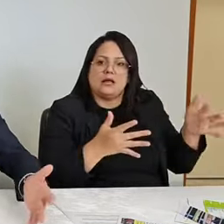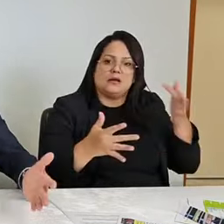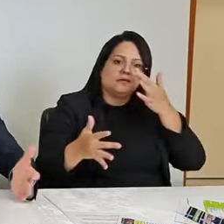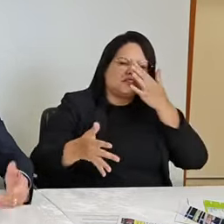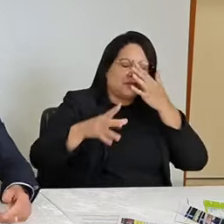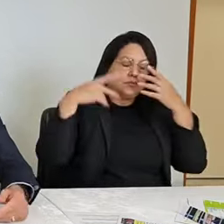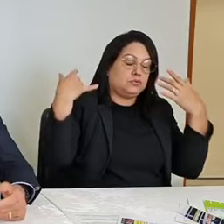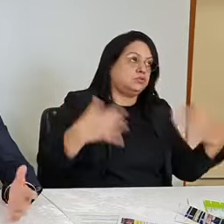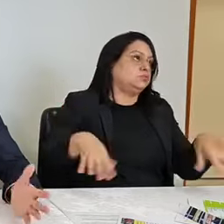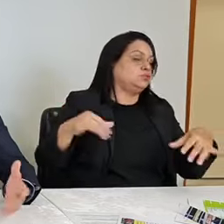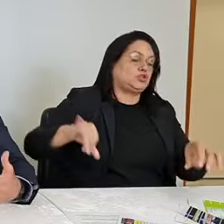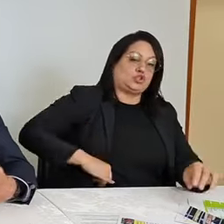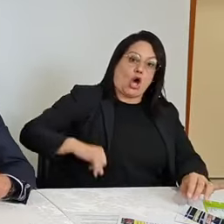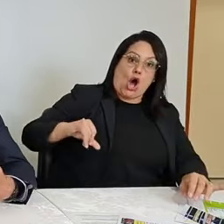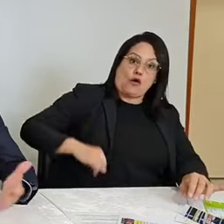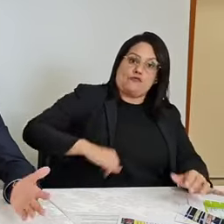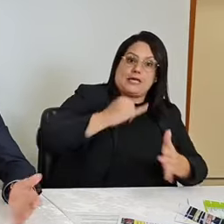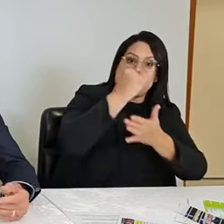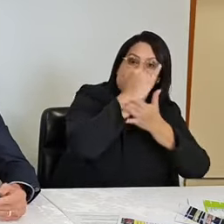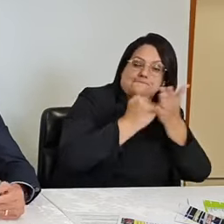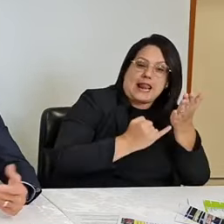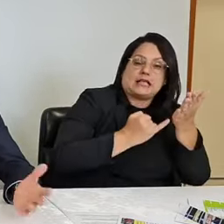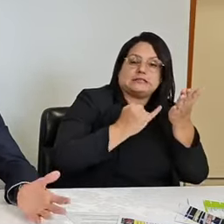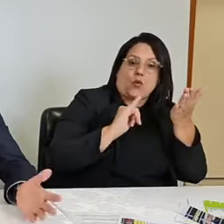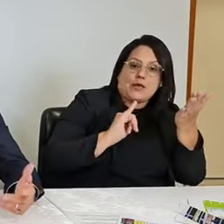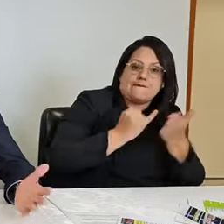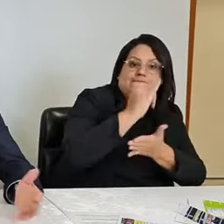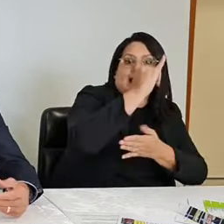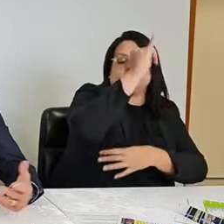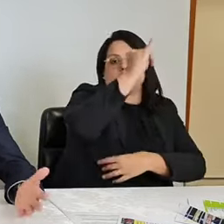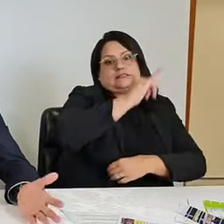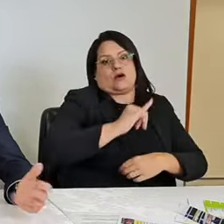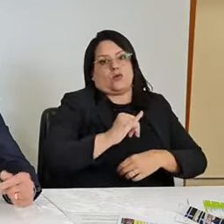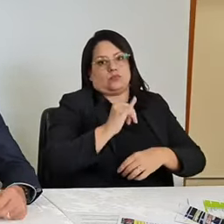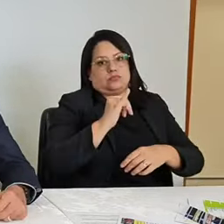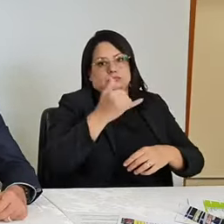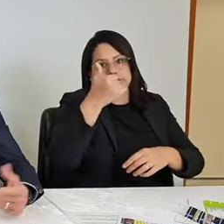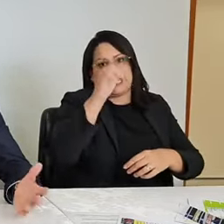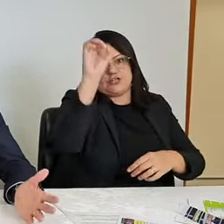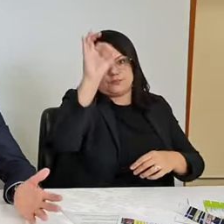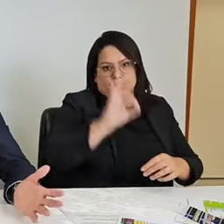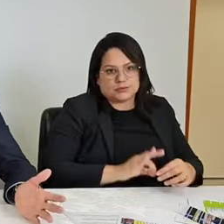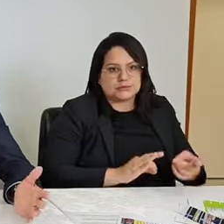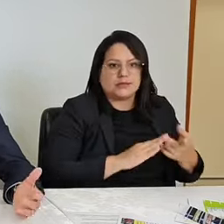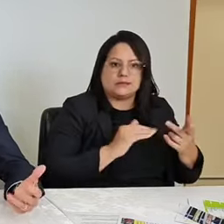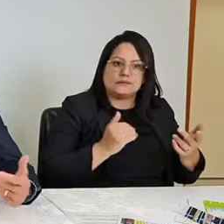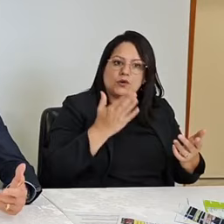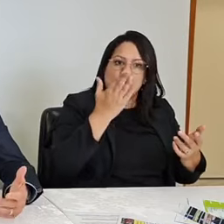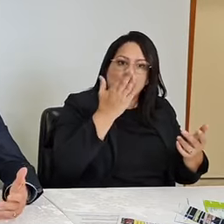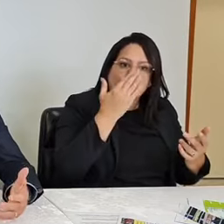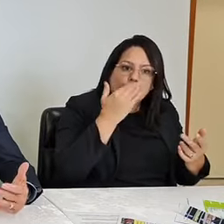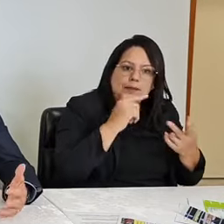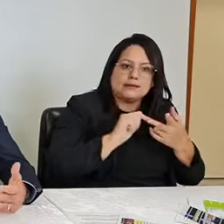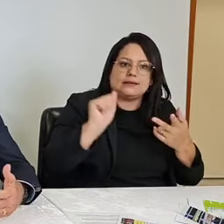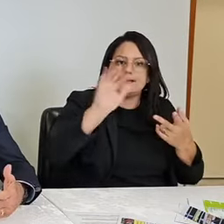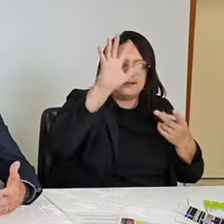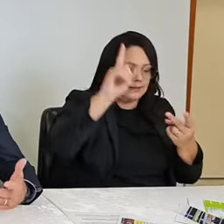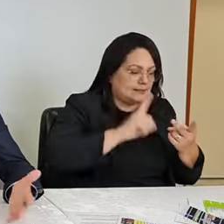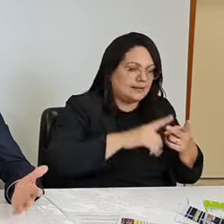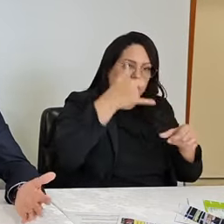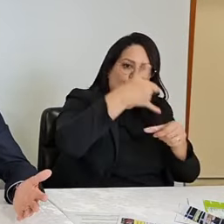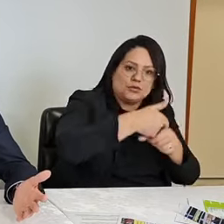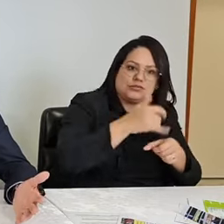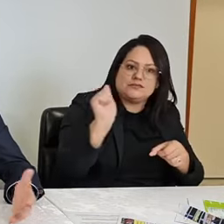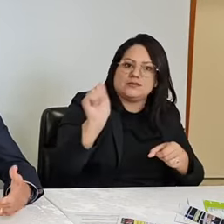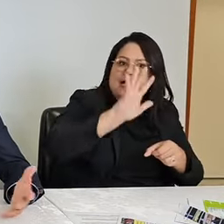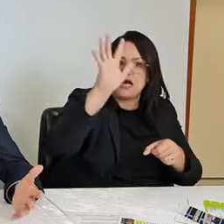sejamos sofrendo aqui com uma inflação de 10% do ano passado e com aumento de combustíveis e aumento de alimentos. E deixo claro, isso aconteceu no